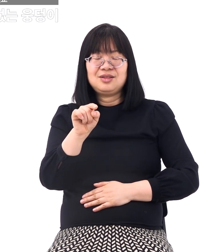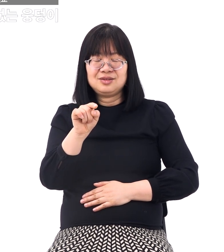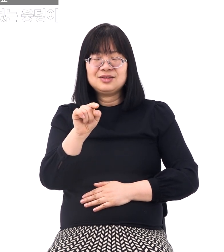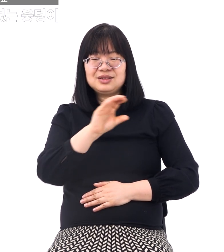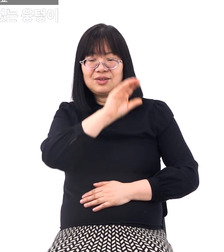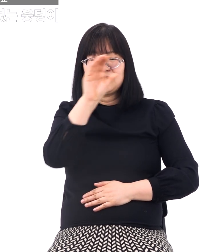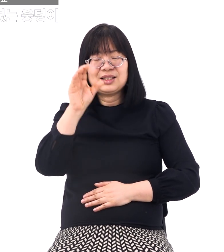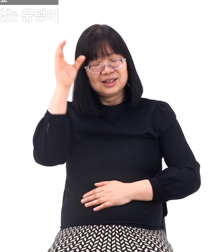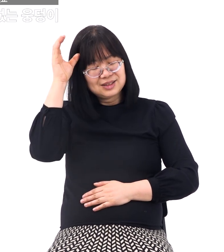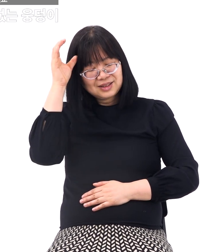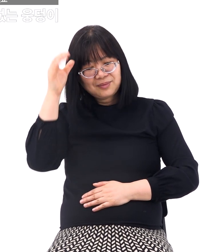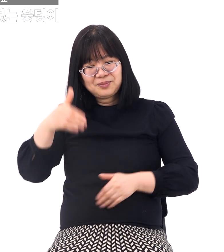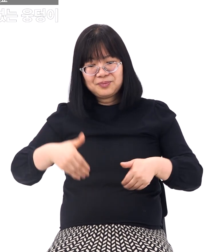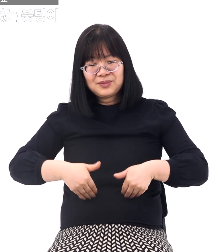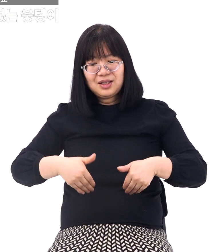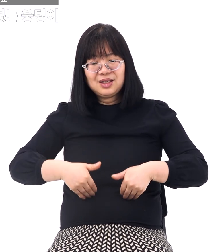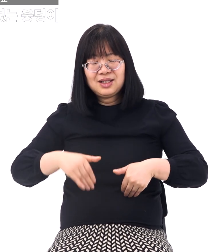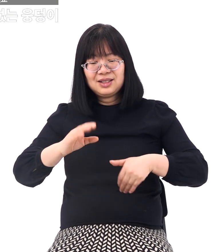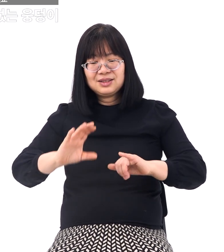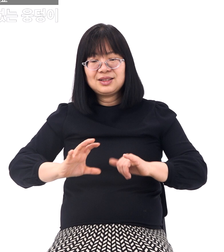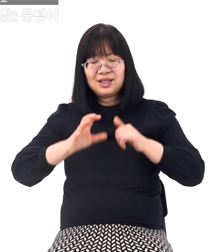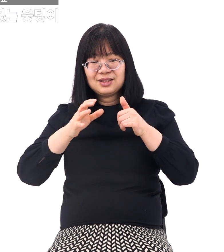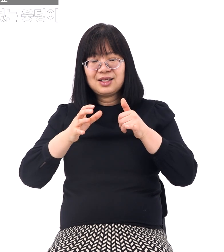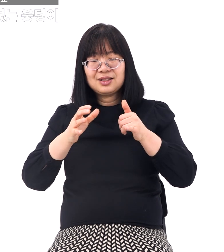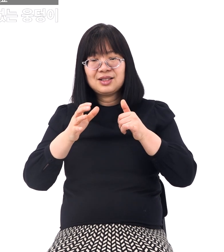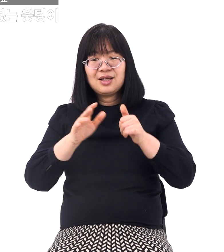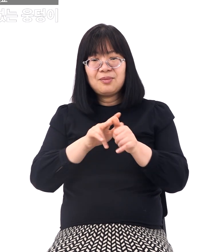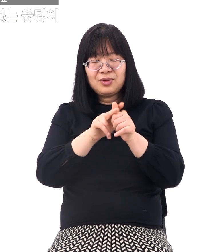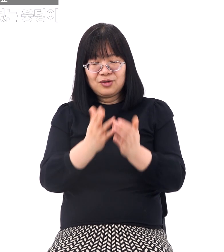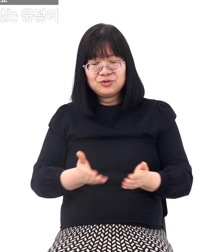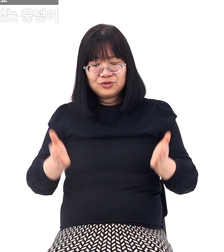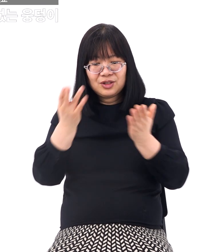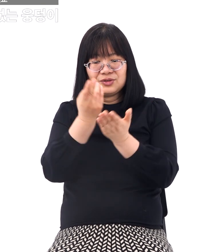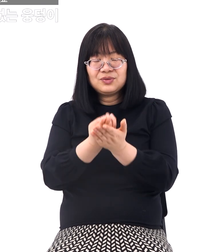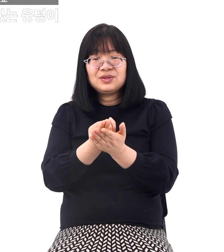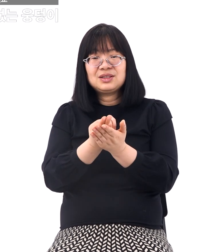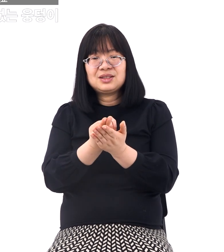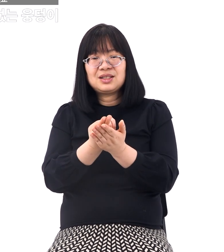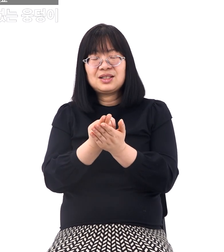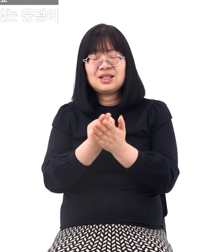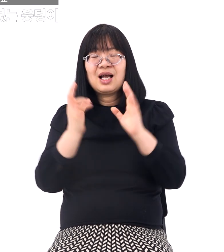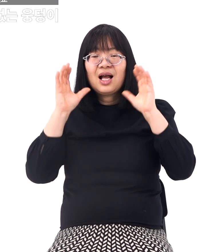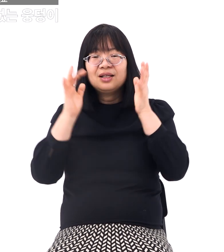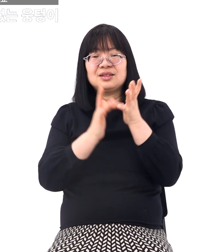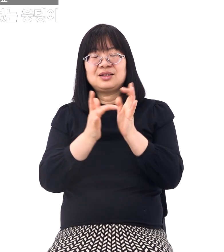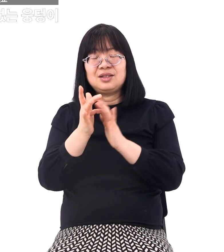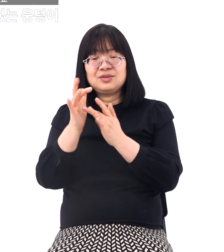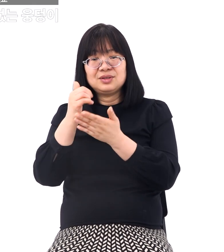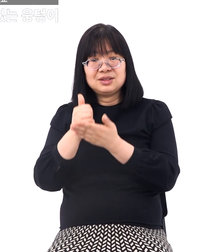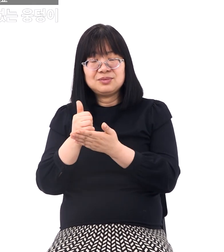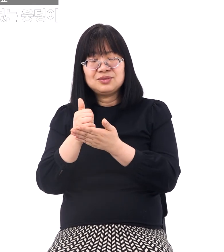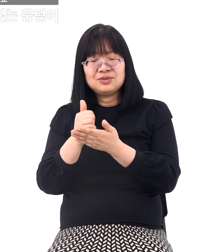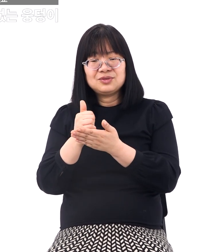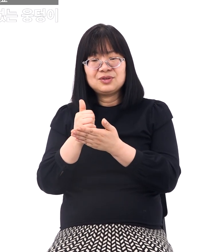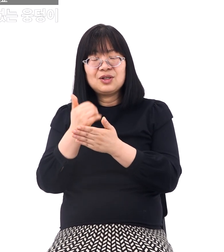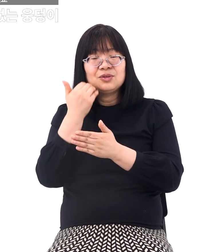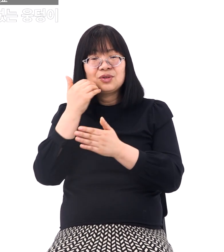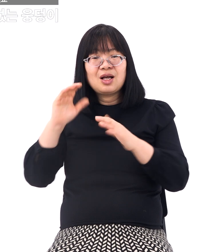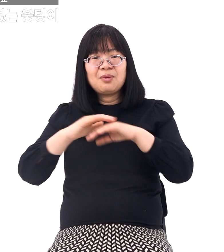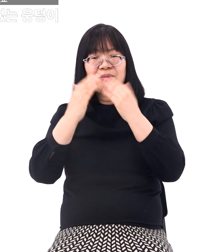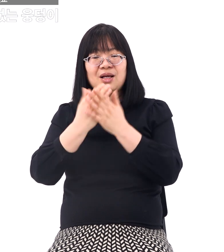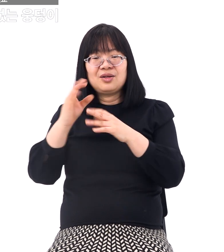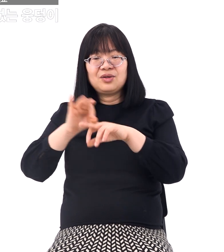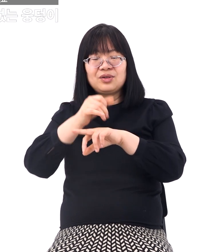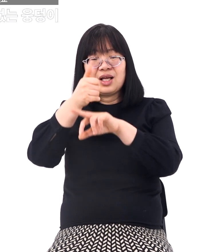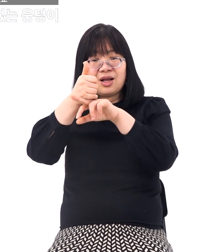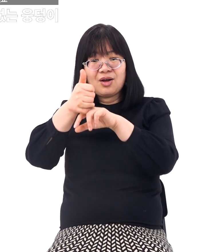돼요. 이 땅의 구유에 누이신 그 아기 예수님을 누가 만왕의 왕으로